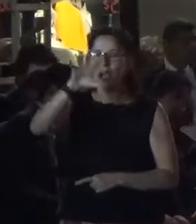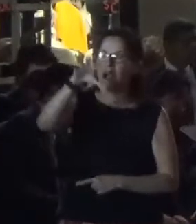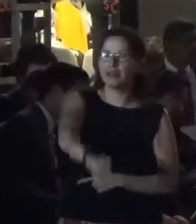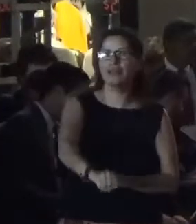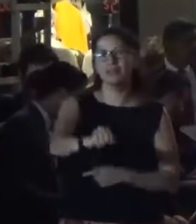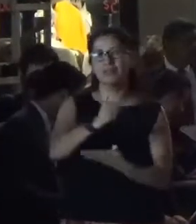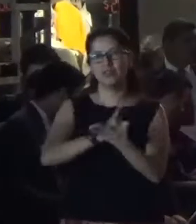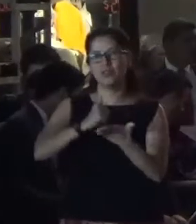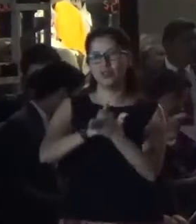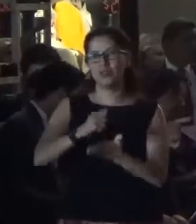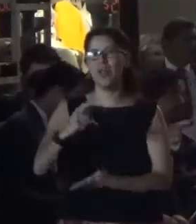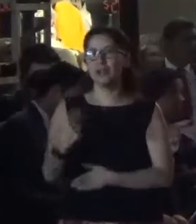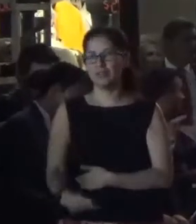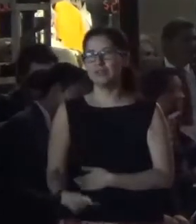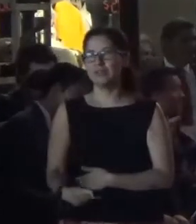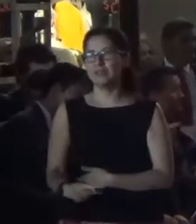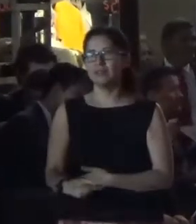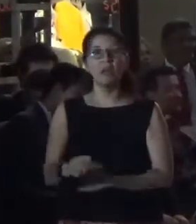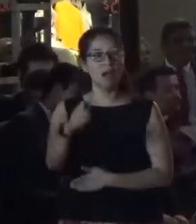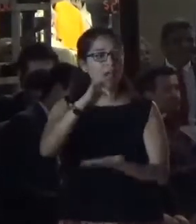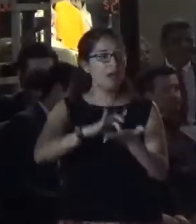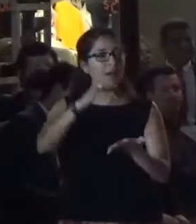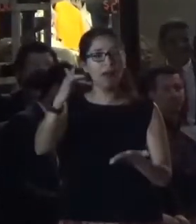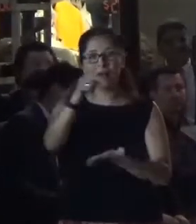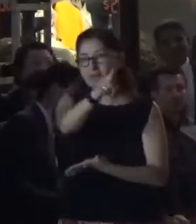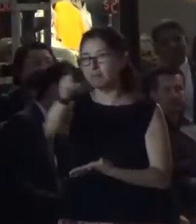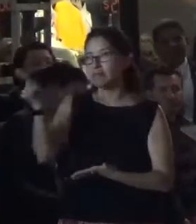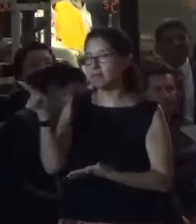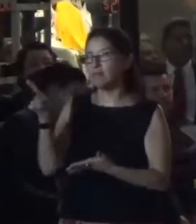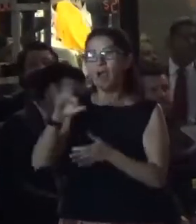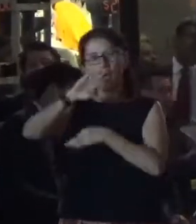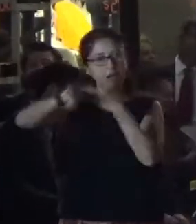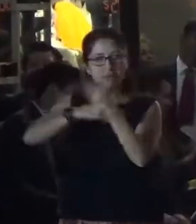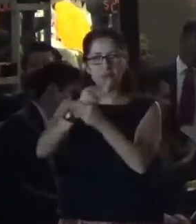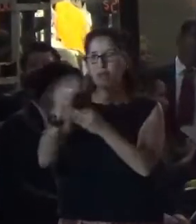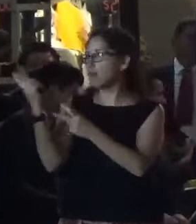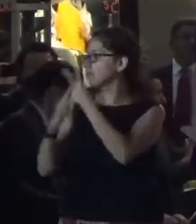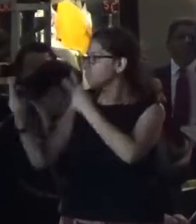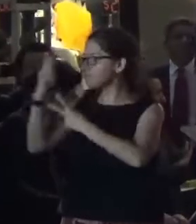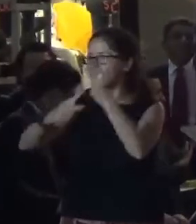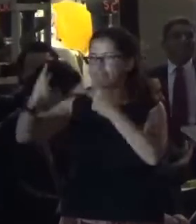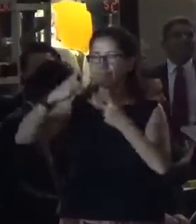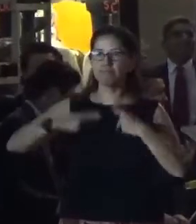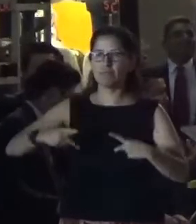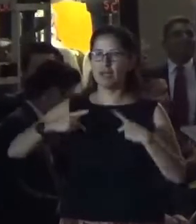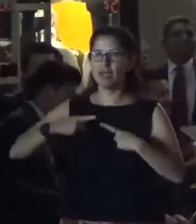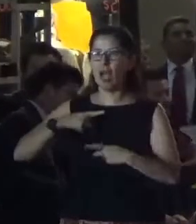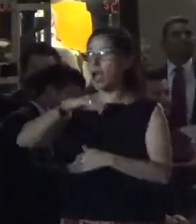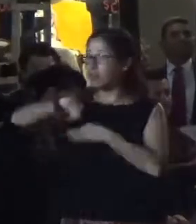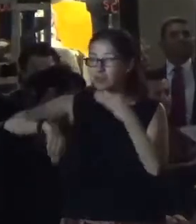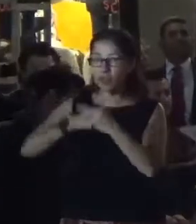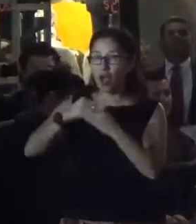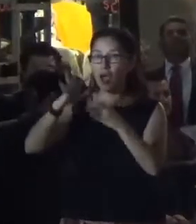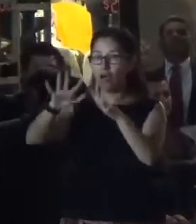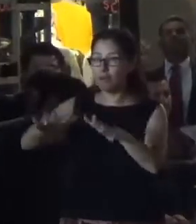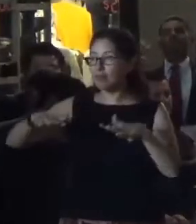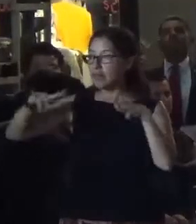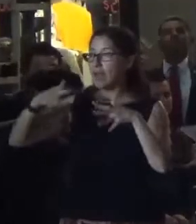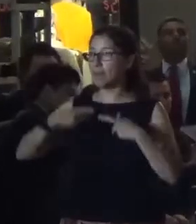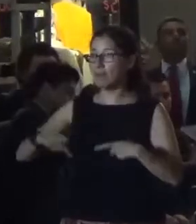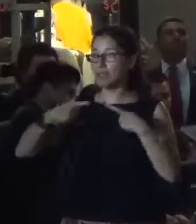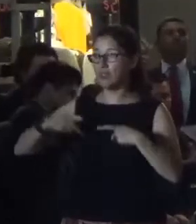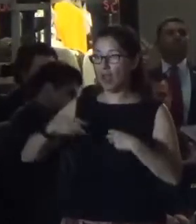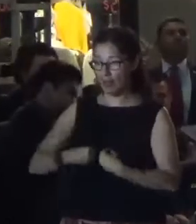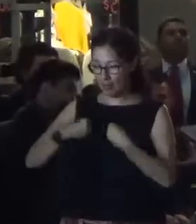que asistieron a este acto público aquí en la Plaza de Armas Sonia Mendoza, el